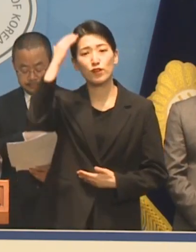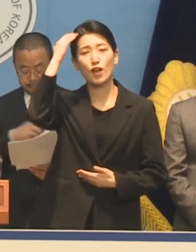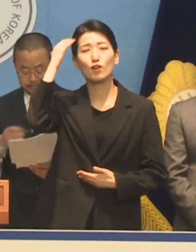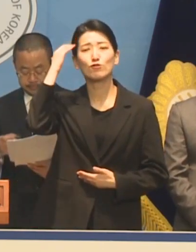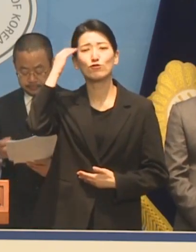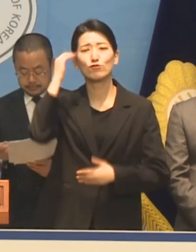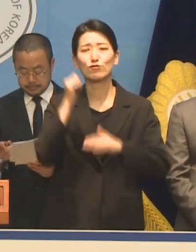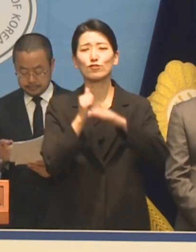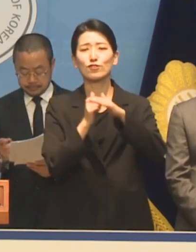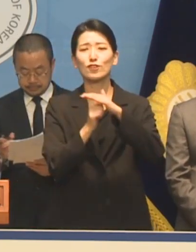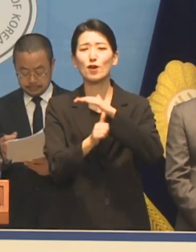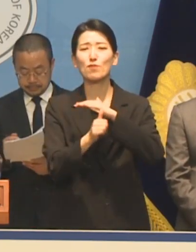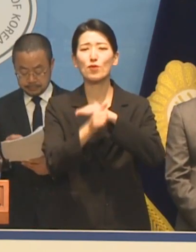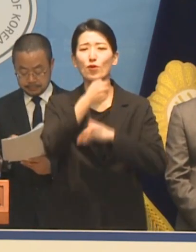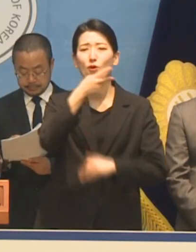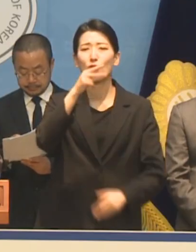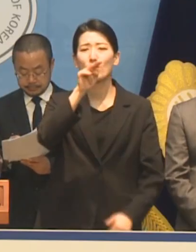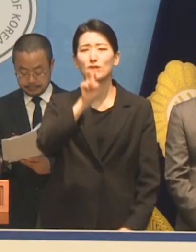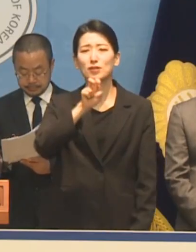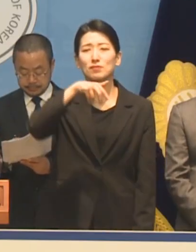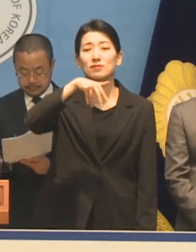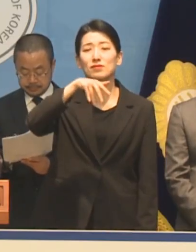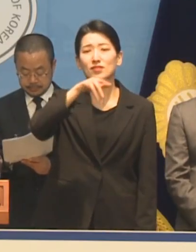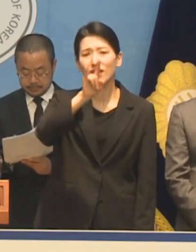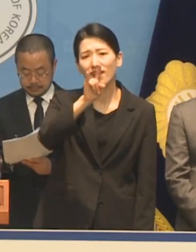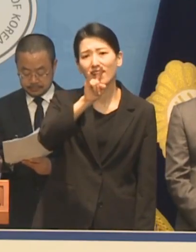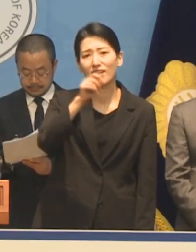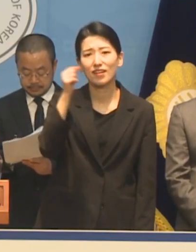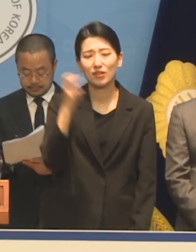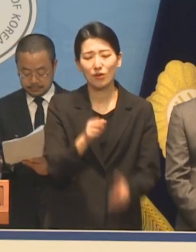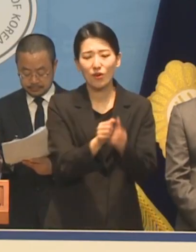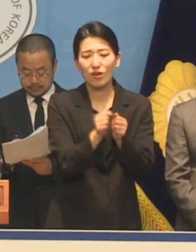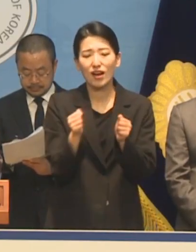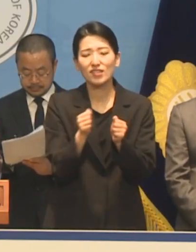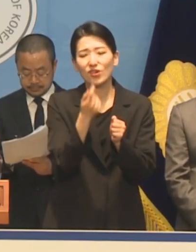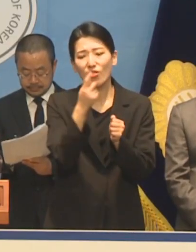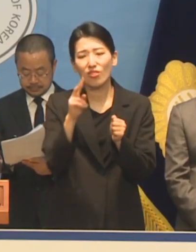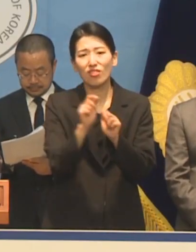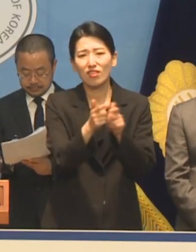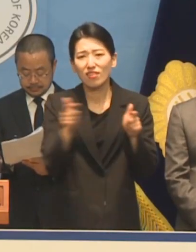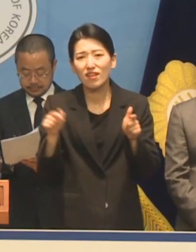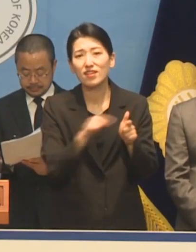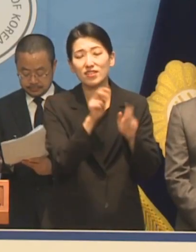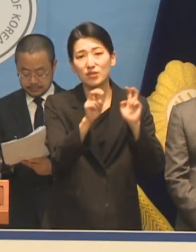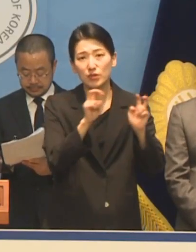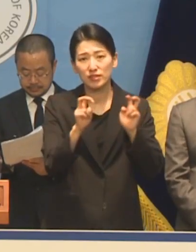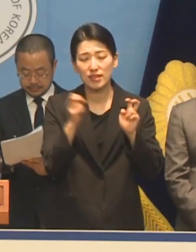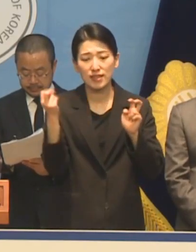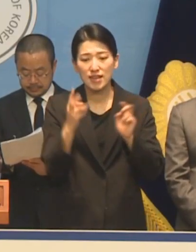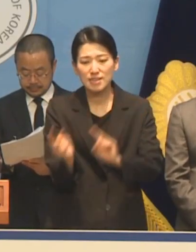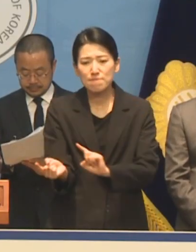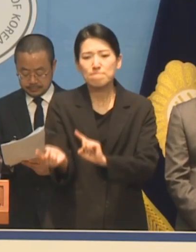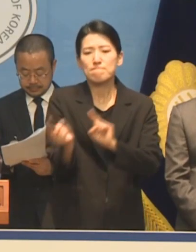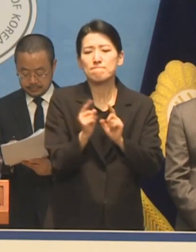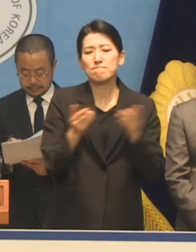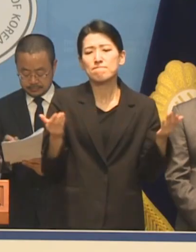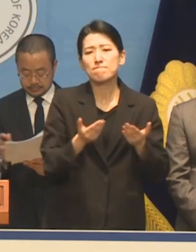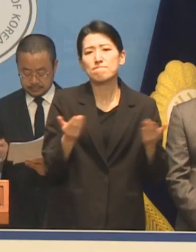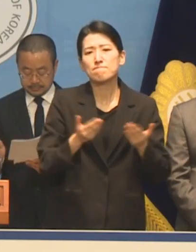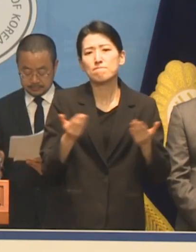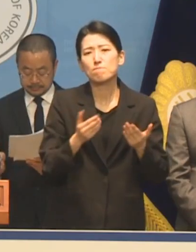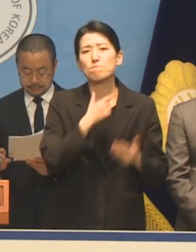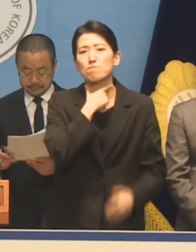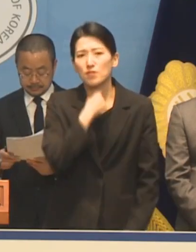명가 1등 브랜드 딤체 및 가전 3사가 반드시 회생될 수 있도록 넓으신